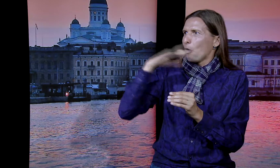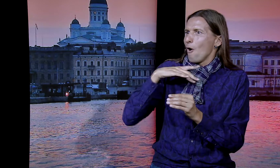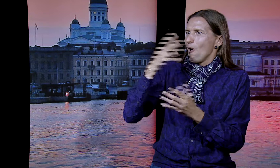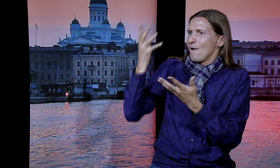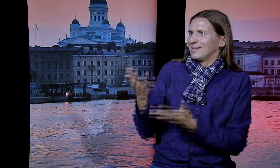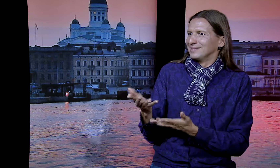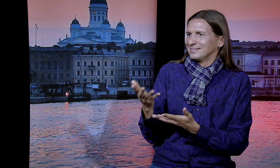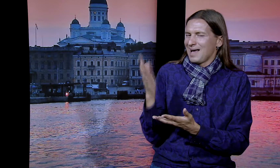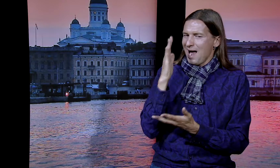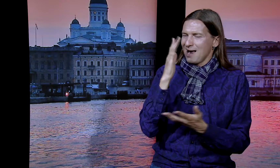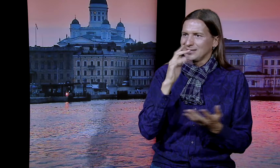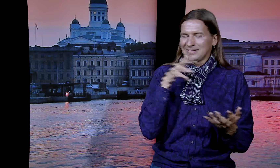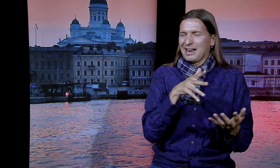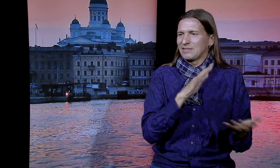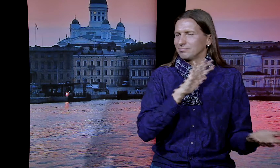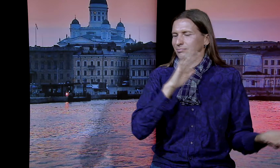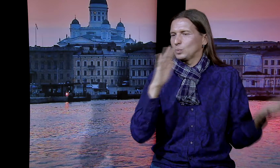Se on suuri muutos menneestä tähän päivään.